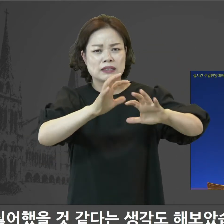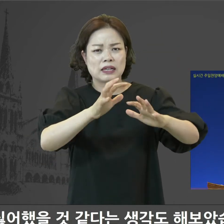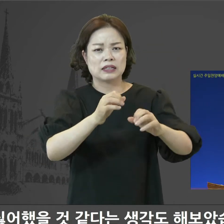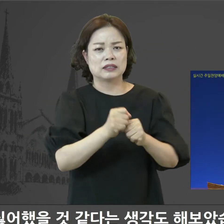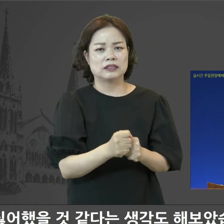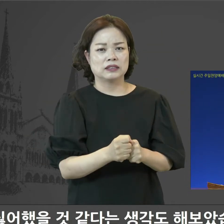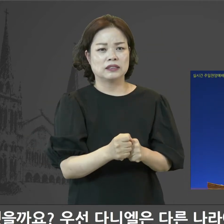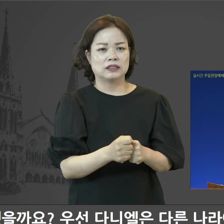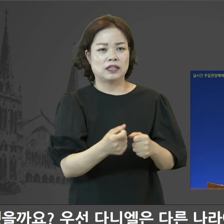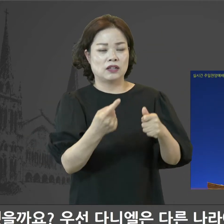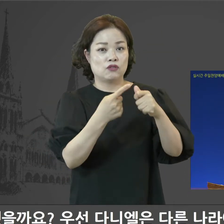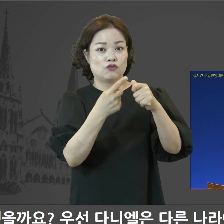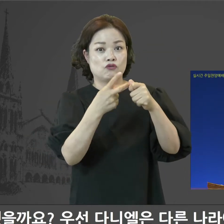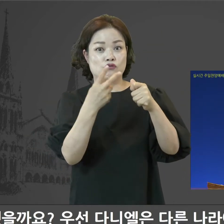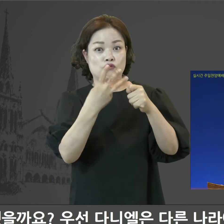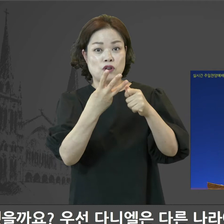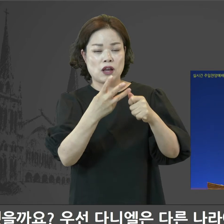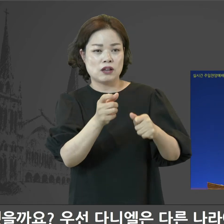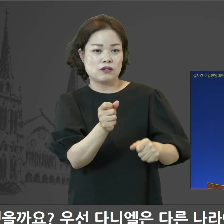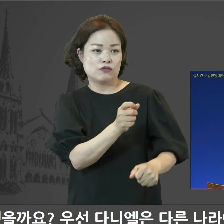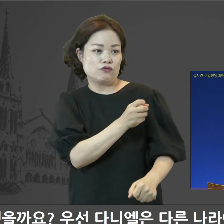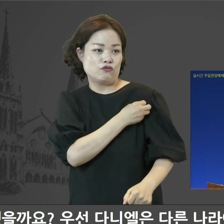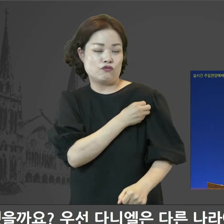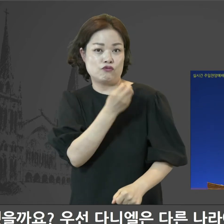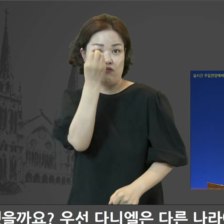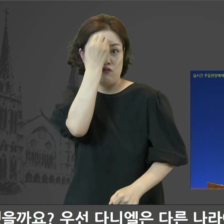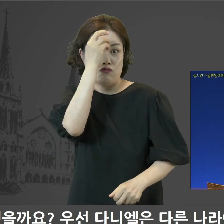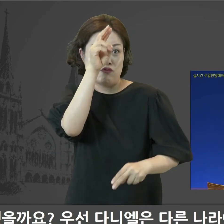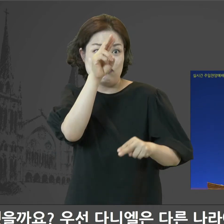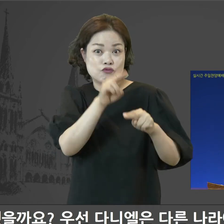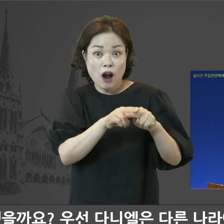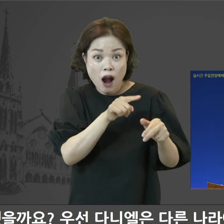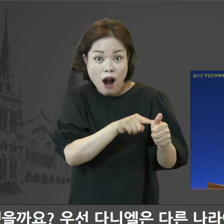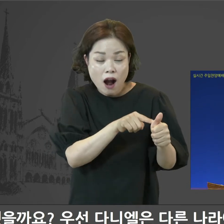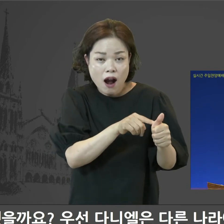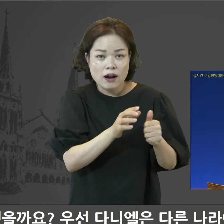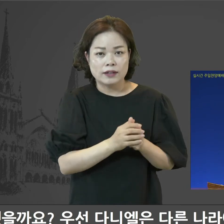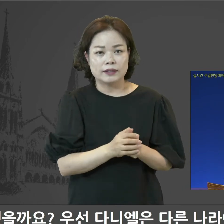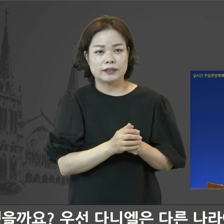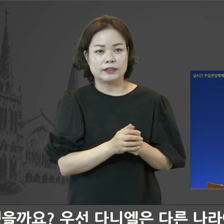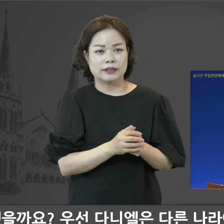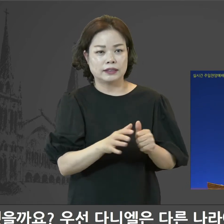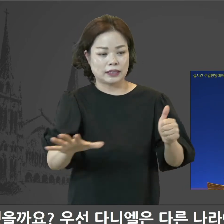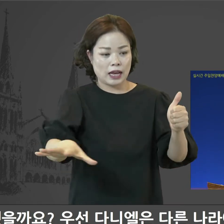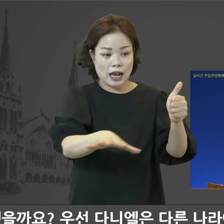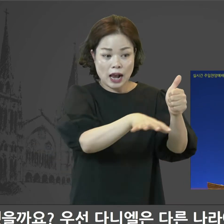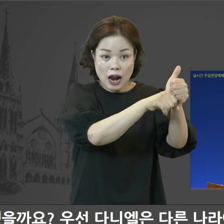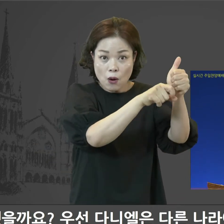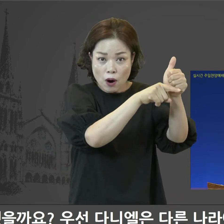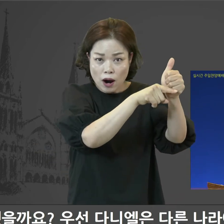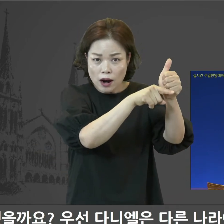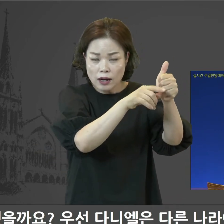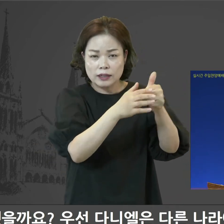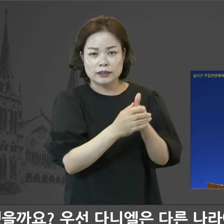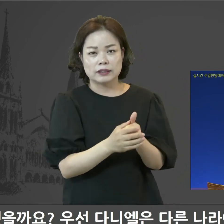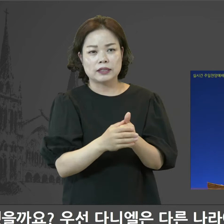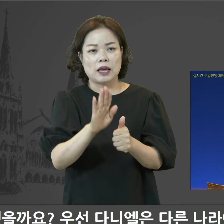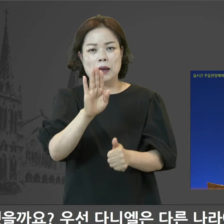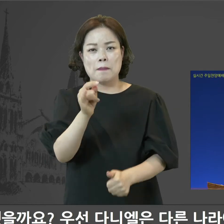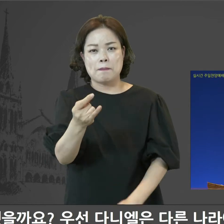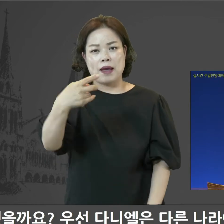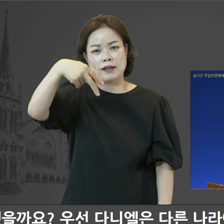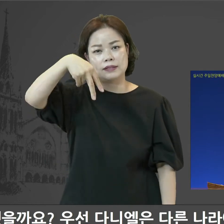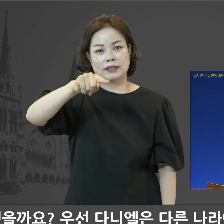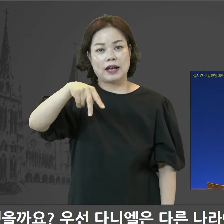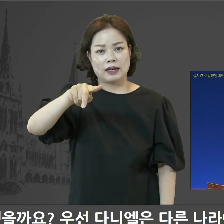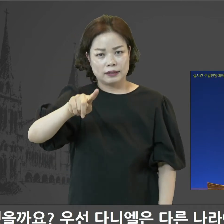3에 해당하는, 다니엘이 왜 셋째 7위자였는가, 이 벨사살 왕에 대한 이해가 필요하는데 이